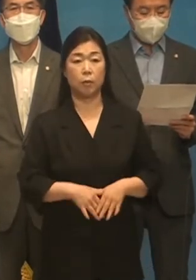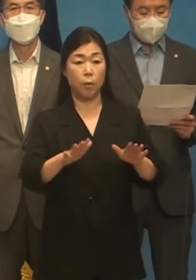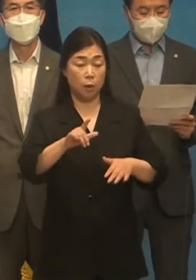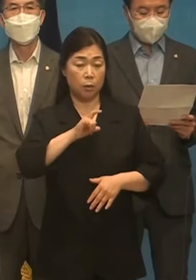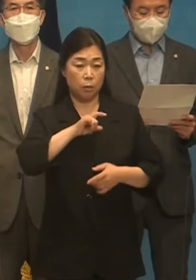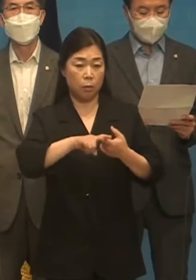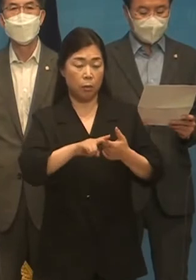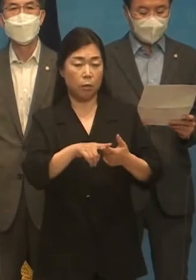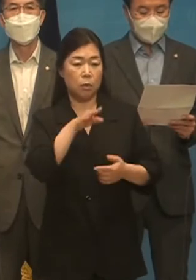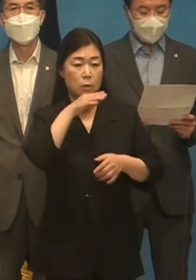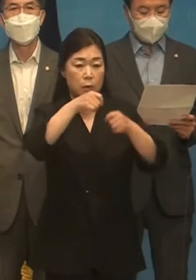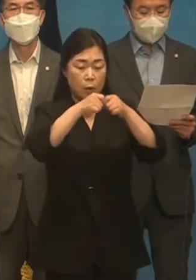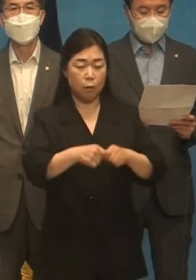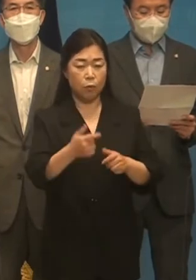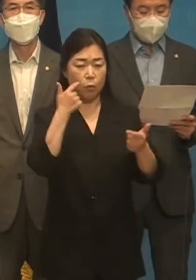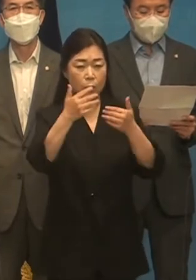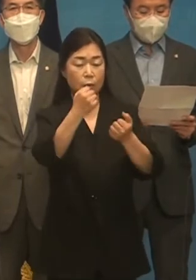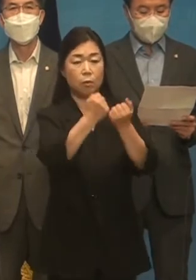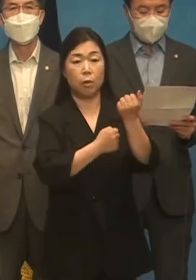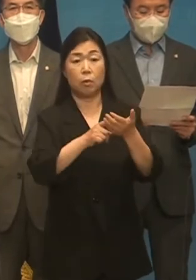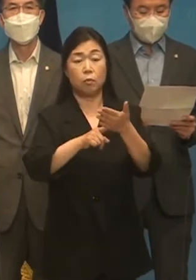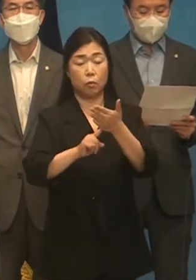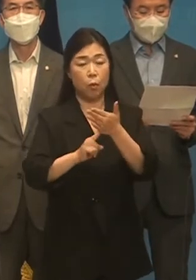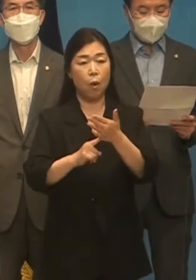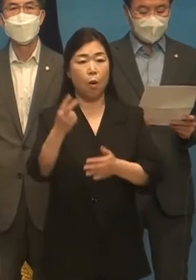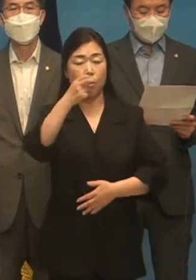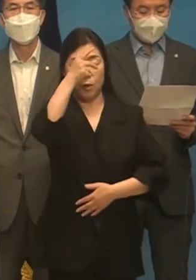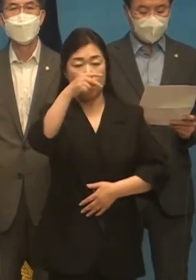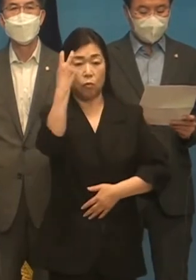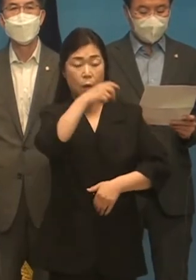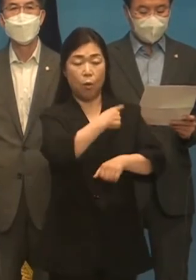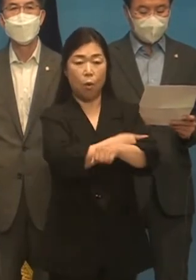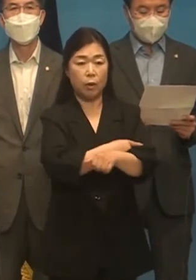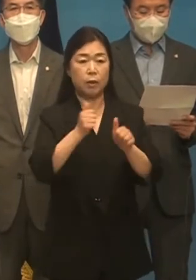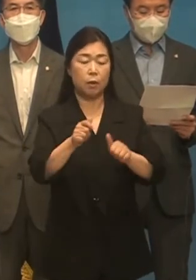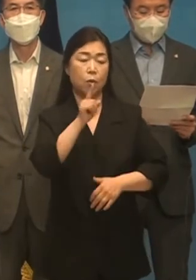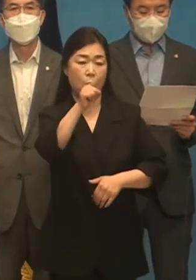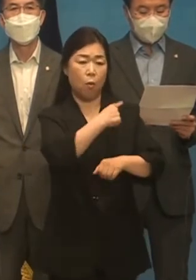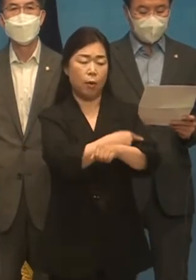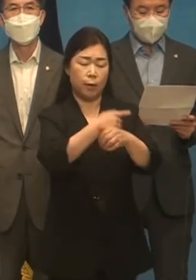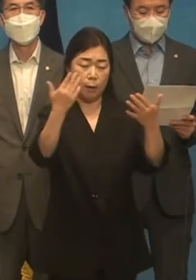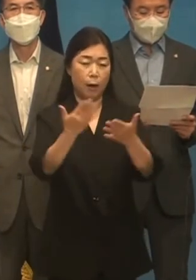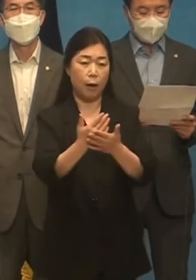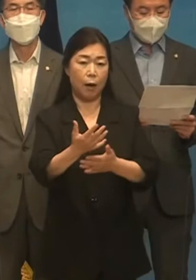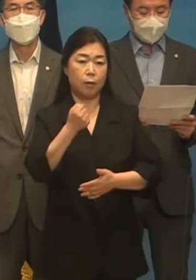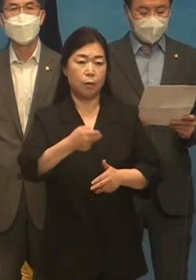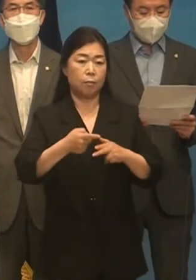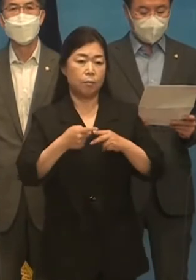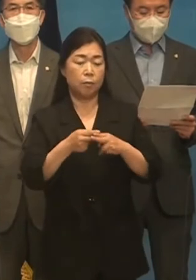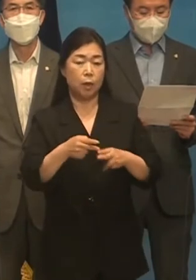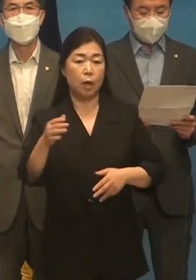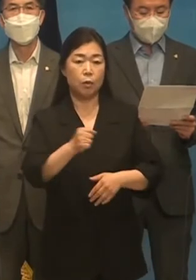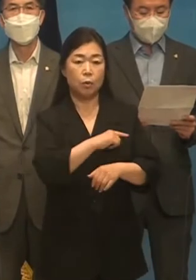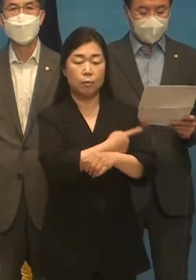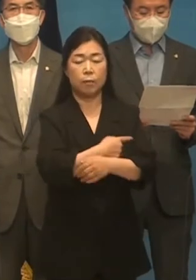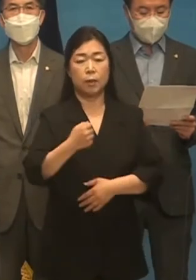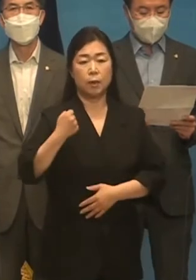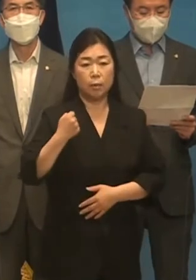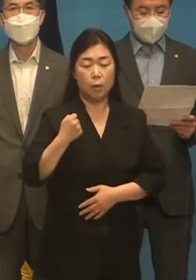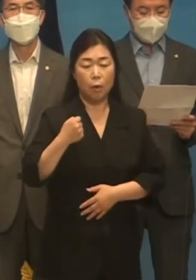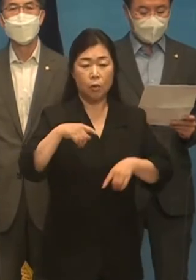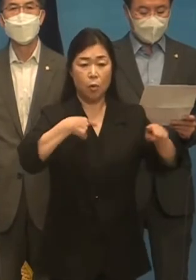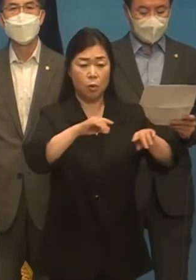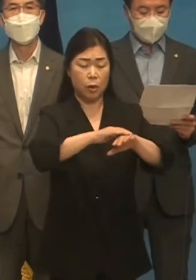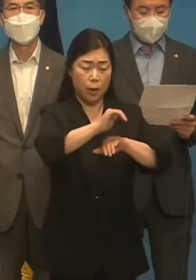대한 진상규명과 동시에 검찰이 수사권과 기소권을 무기로 한 정치 개입을 상상도 할